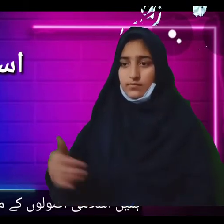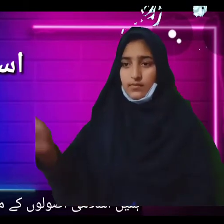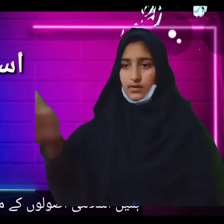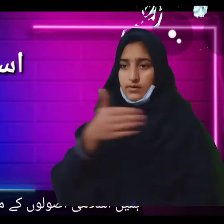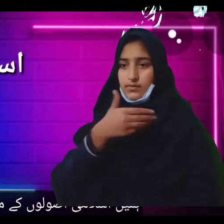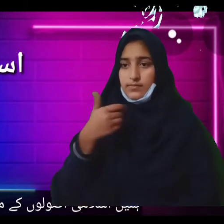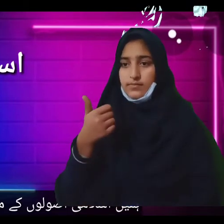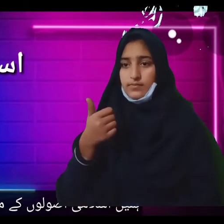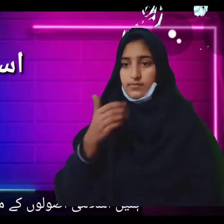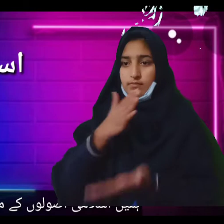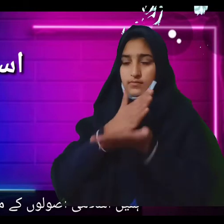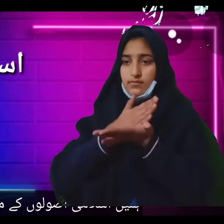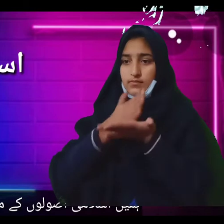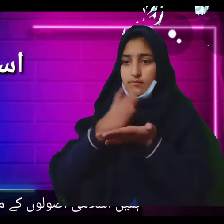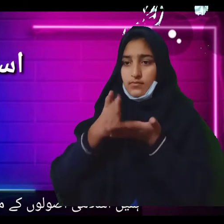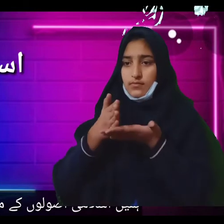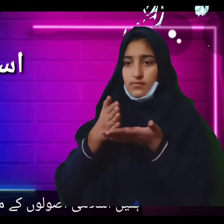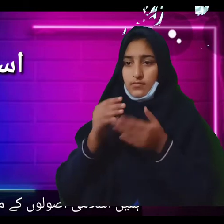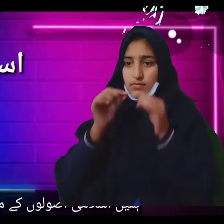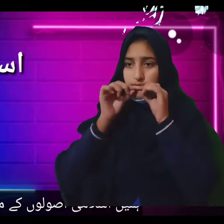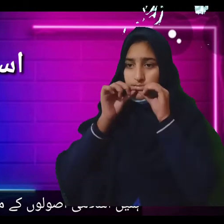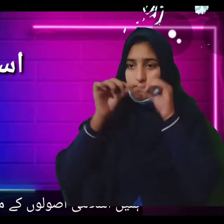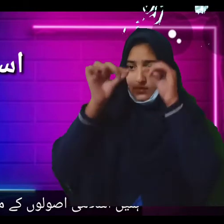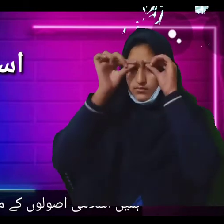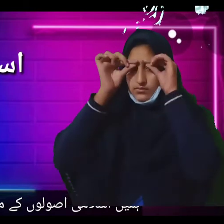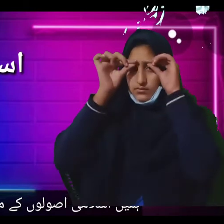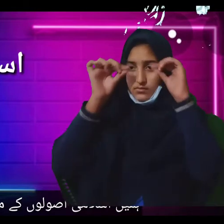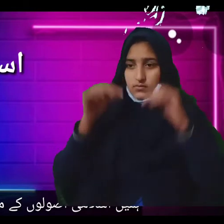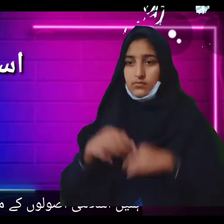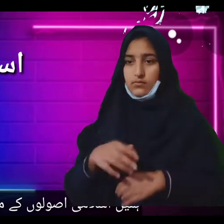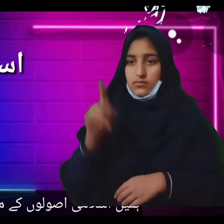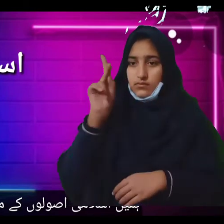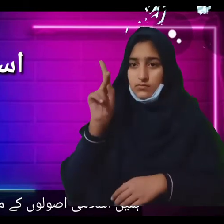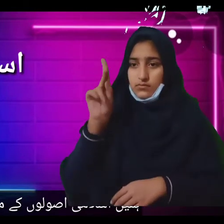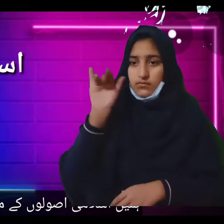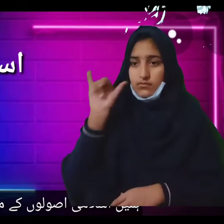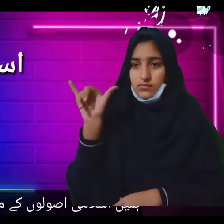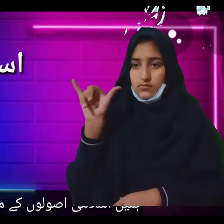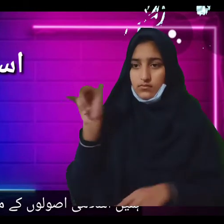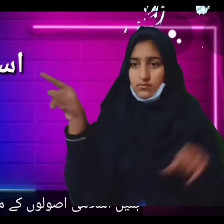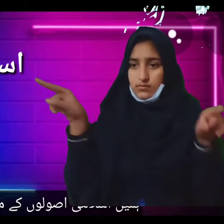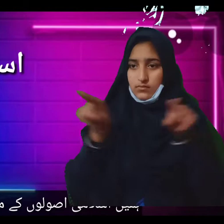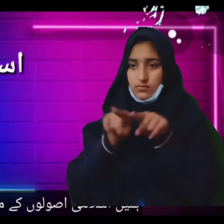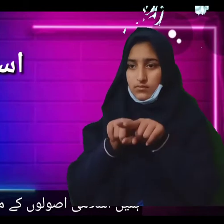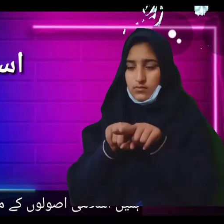हमें इस्लामी असूल के मुताबिक